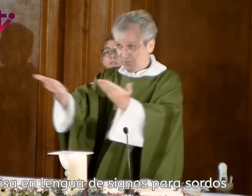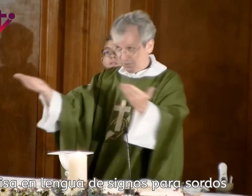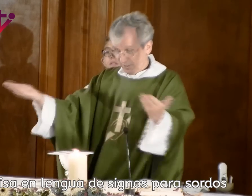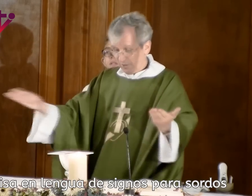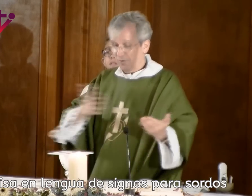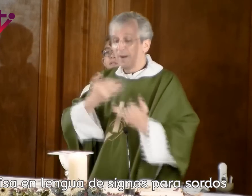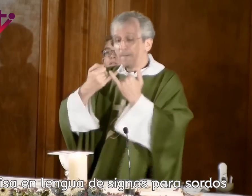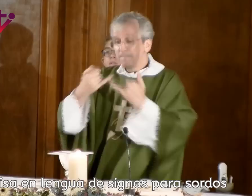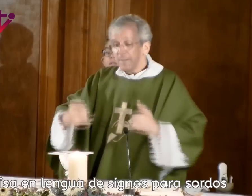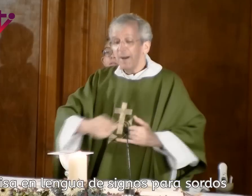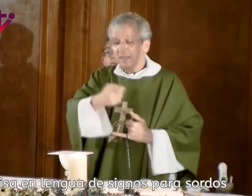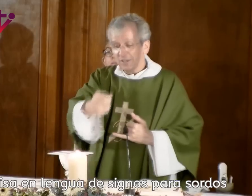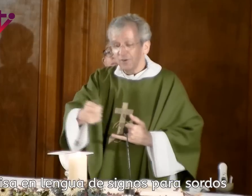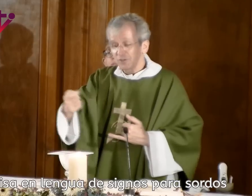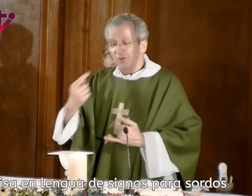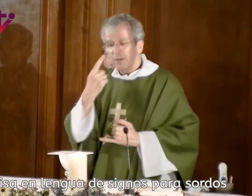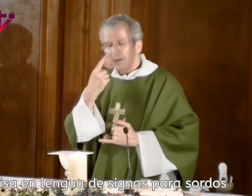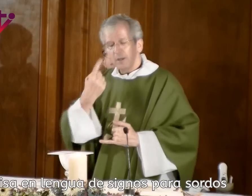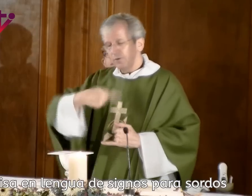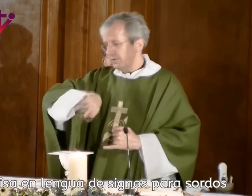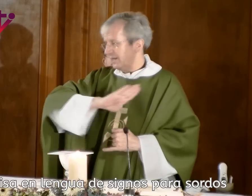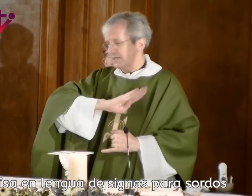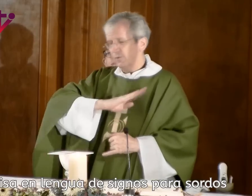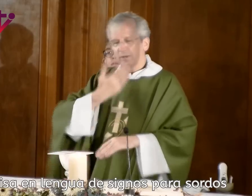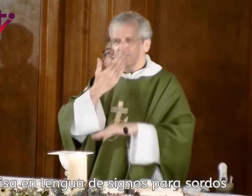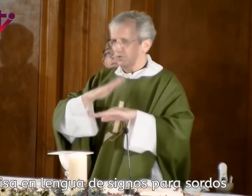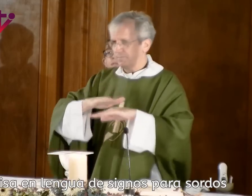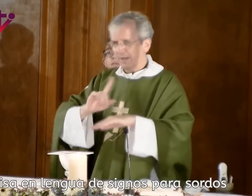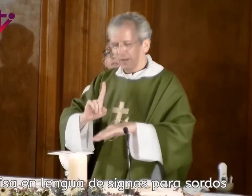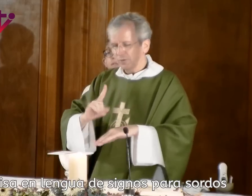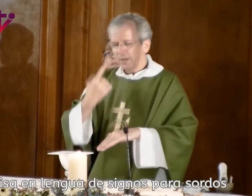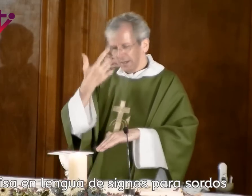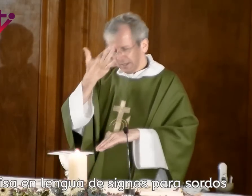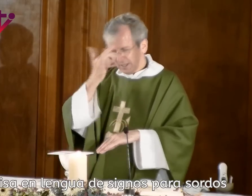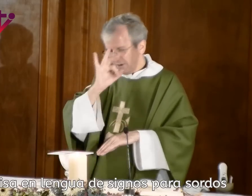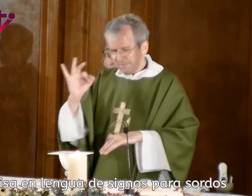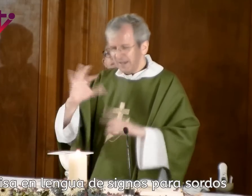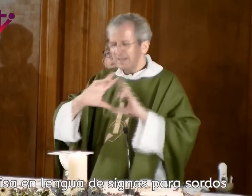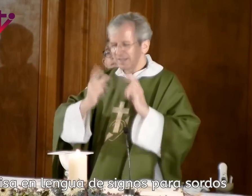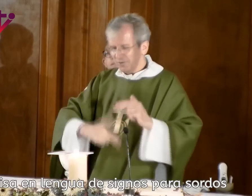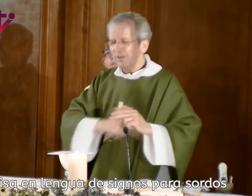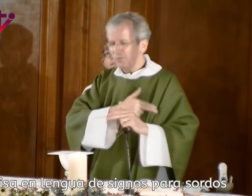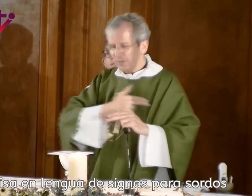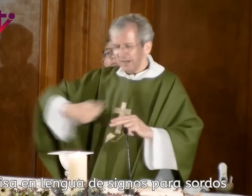os dejo, mi paz os doy, no tengas en cuenta nuestros pecados, sino la fe de toda tu